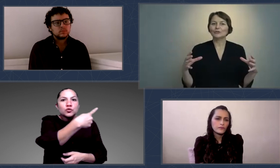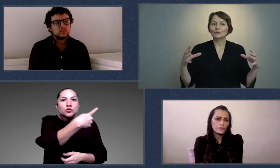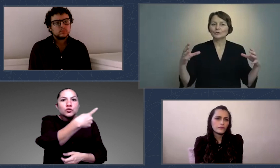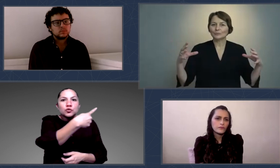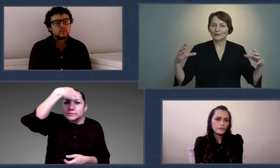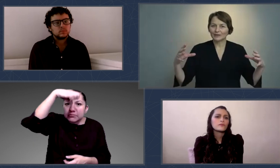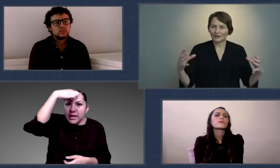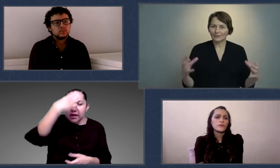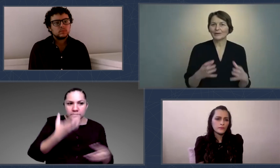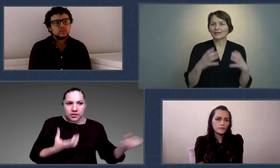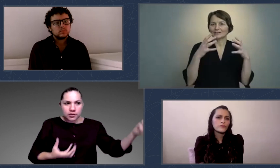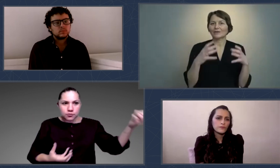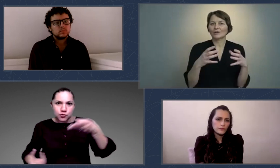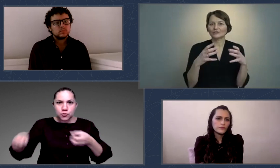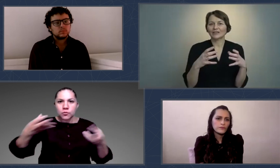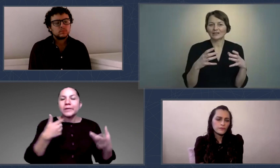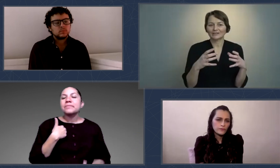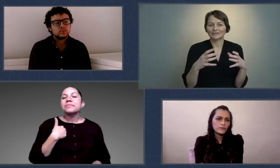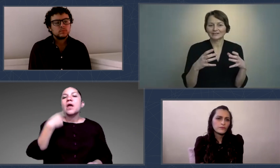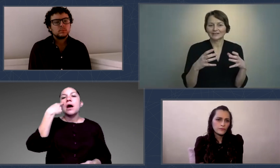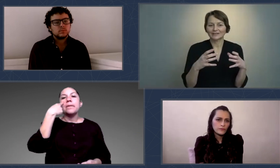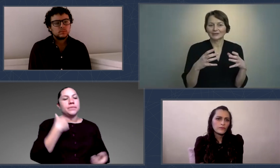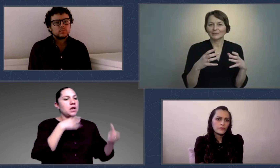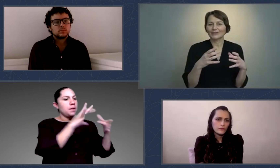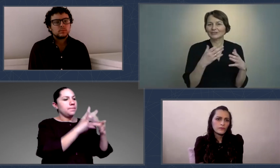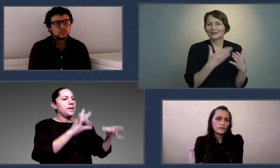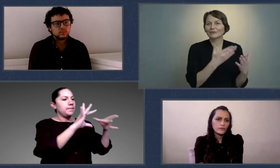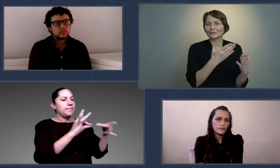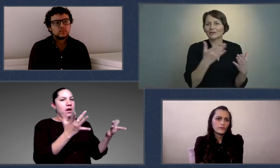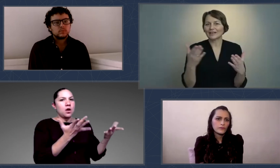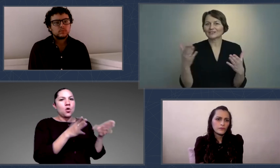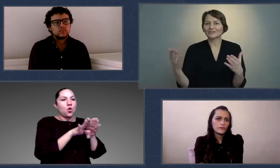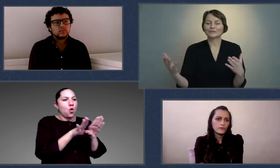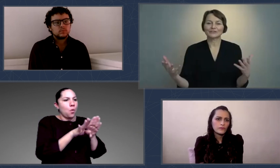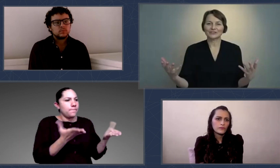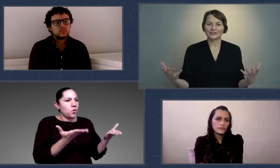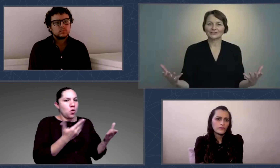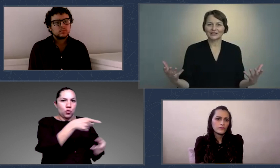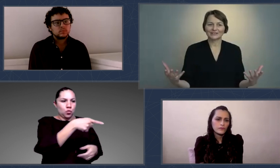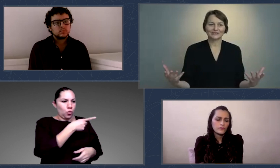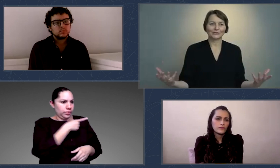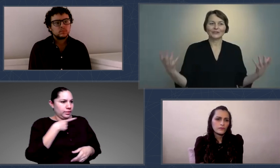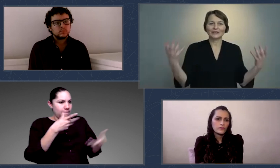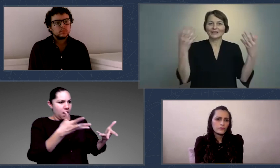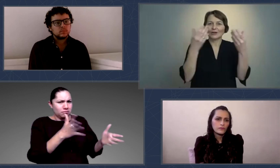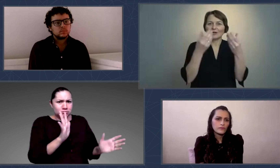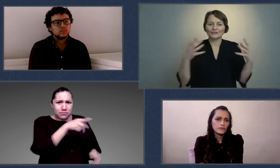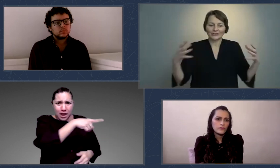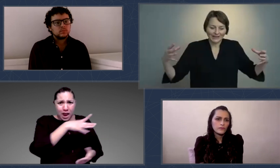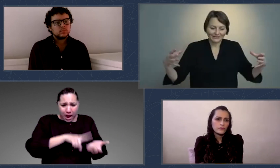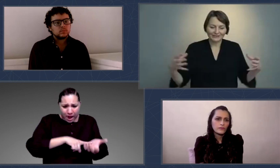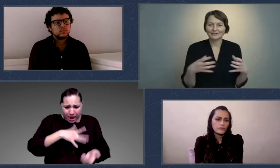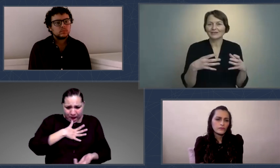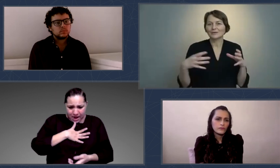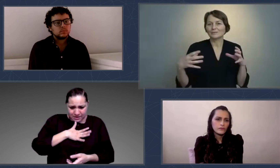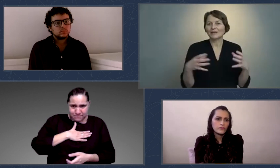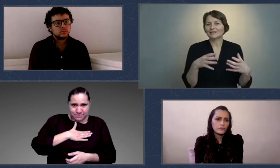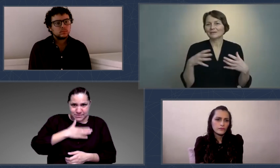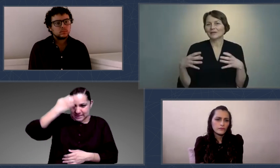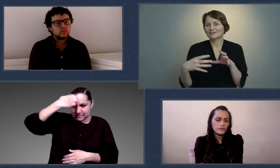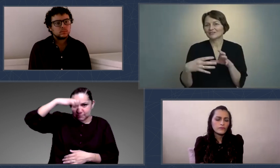de la traducción, se trata de saber enseñar. Y en lo particular, como tienen tanta diversidad de